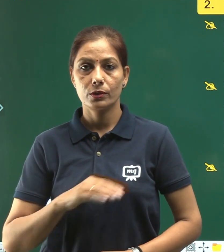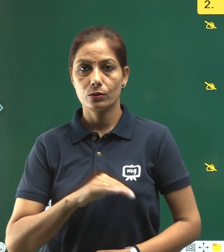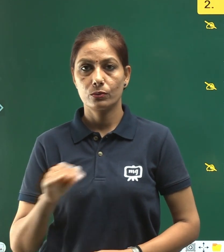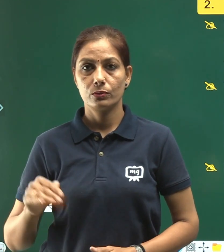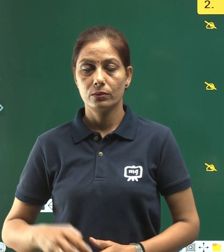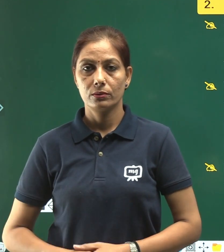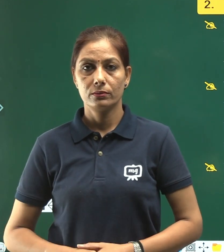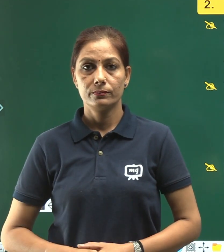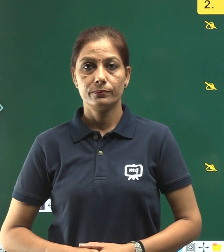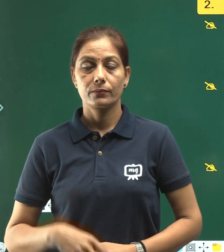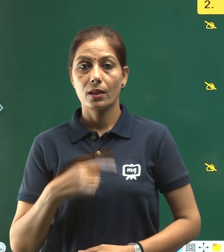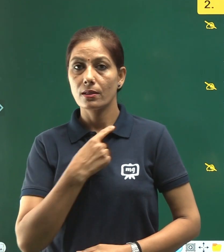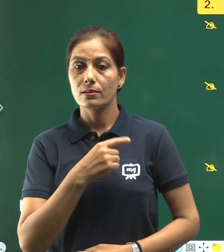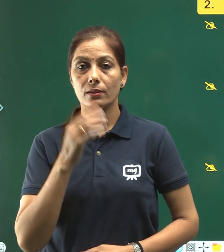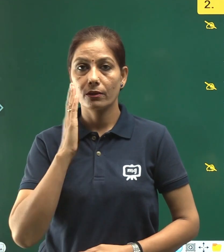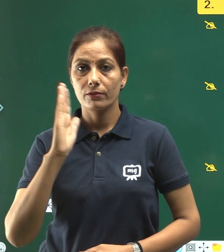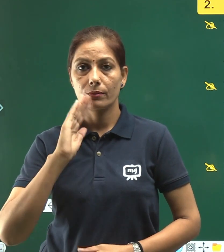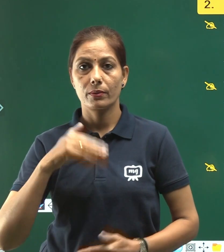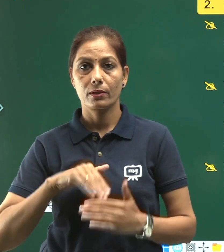बच्चों, इस कविता में